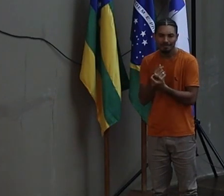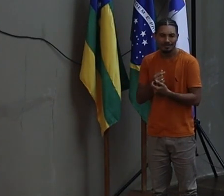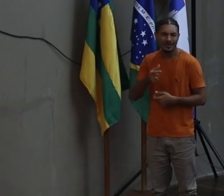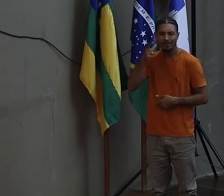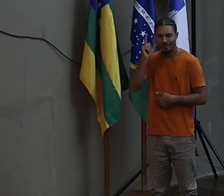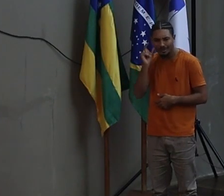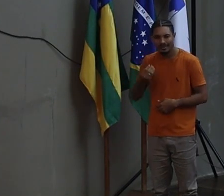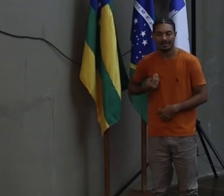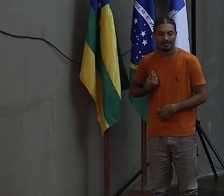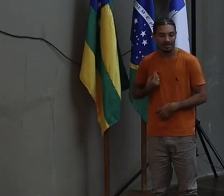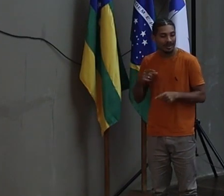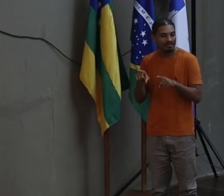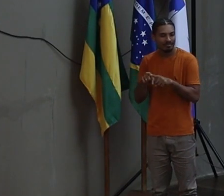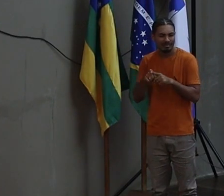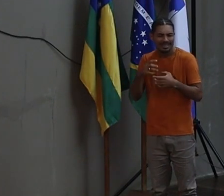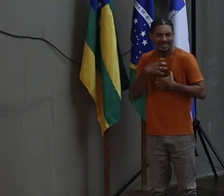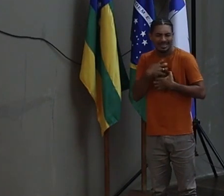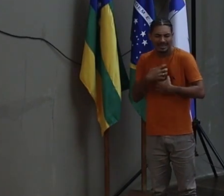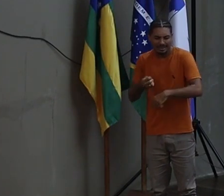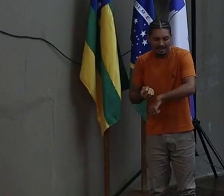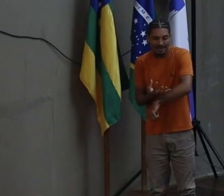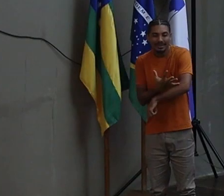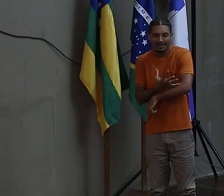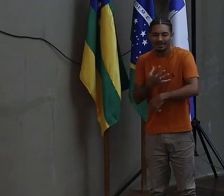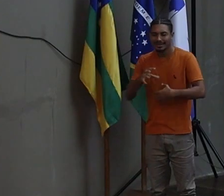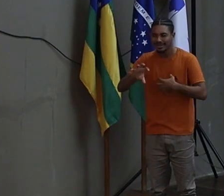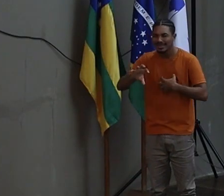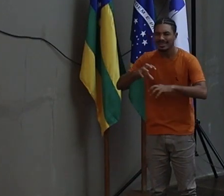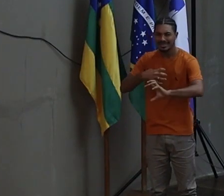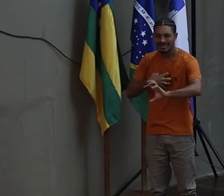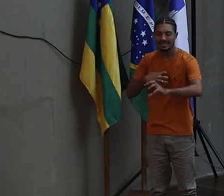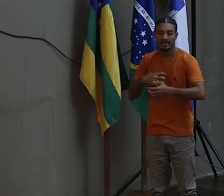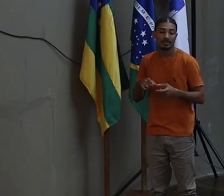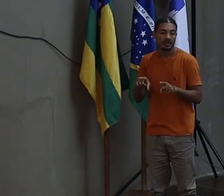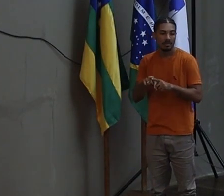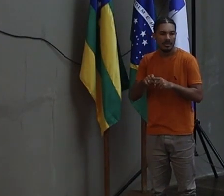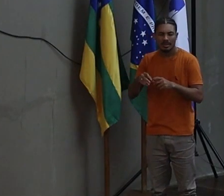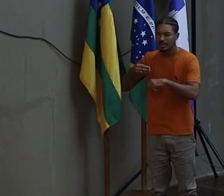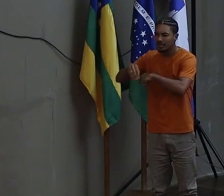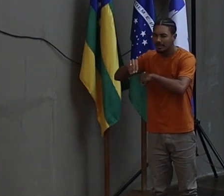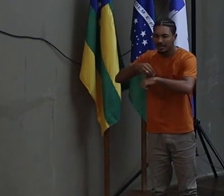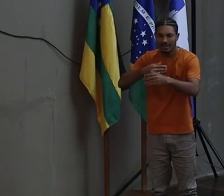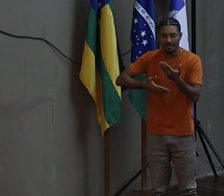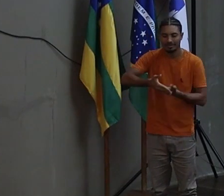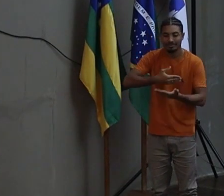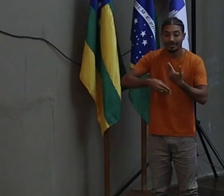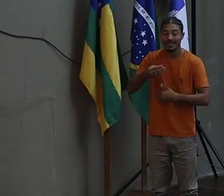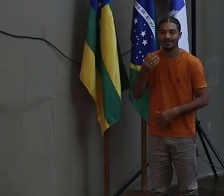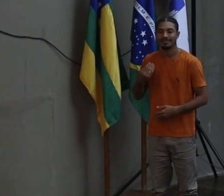também na abertura, pôde sentir essa emoção, esse afeto, né, essa afetuosidade de partilhar esse momento presencialmente,